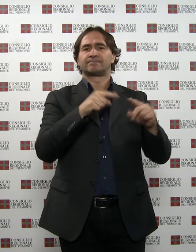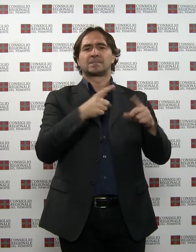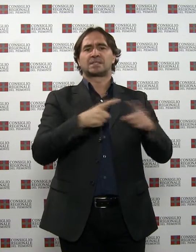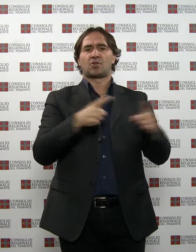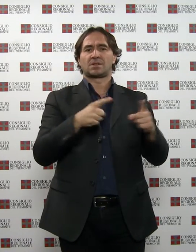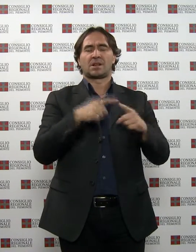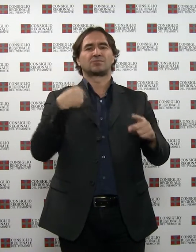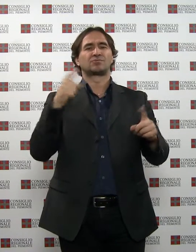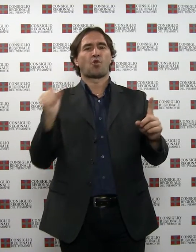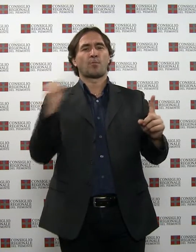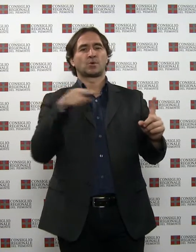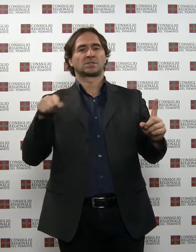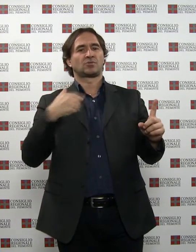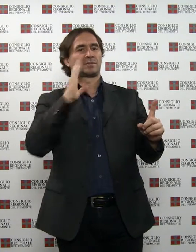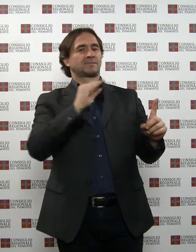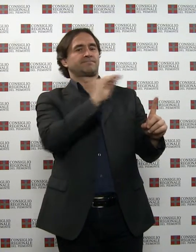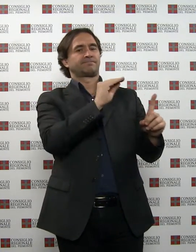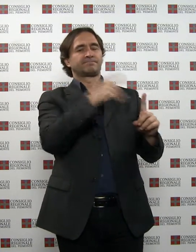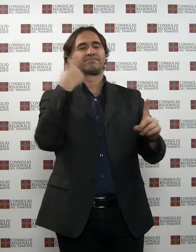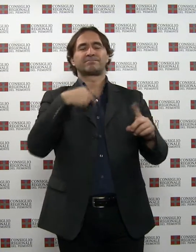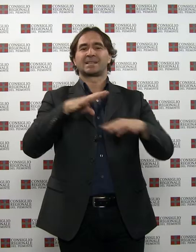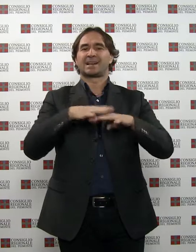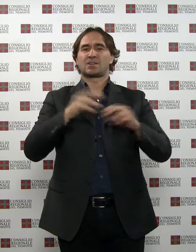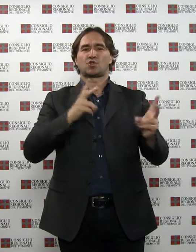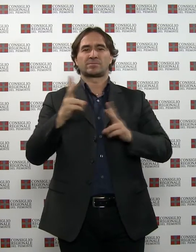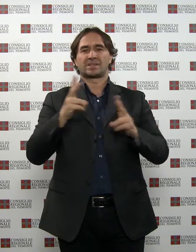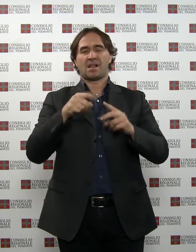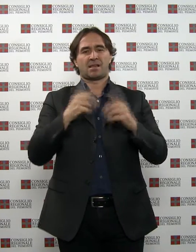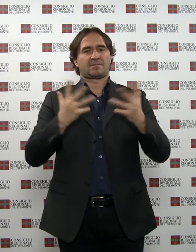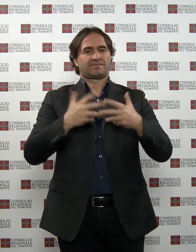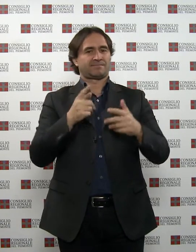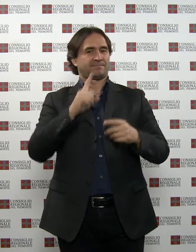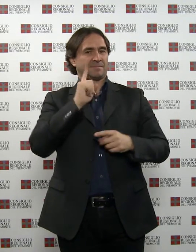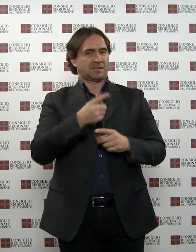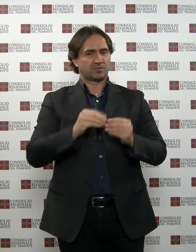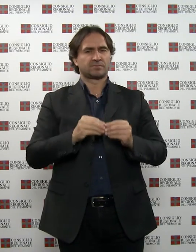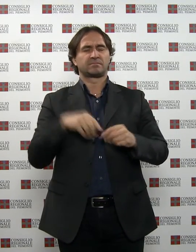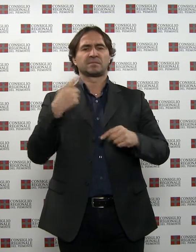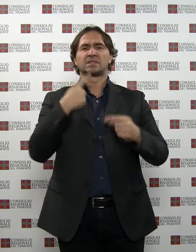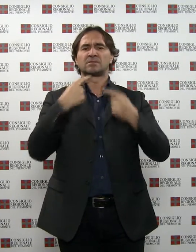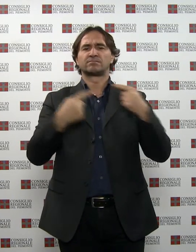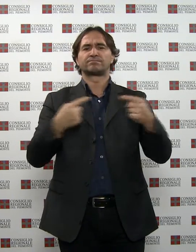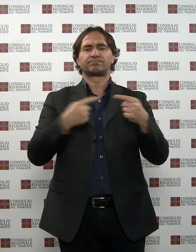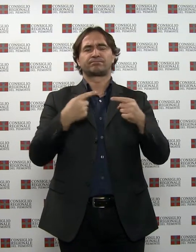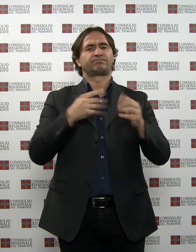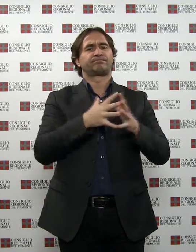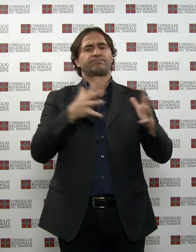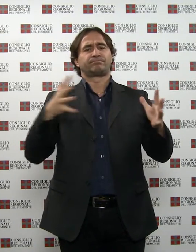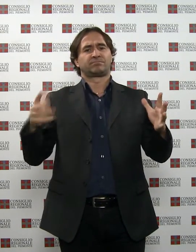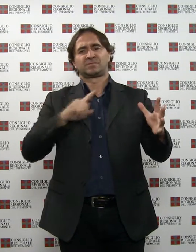opposizioni per analizzare la riorganizzazione della rete ospedaliera. Ampia la discussione che si è protratta anche nel pomeriggio. Al termine sono